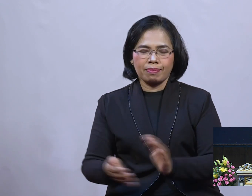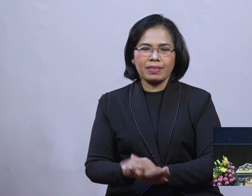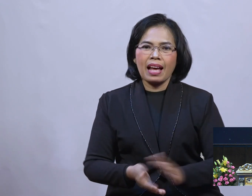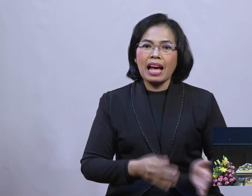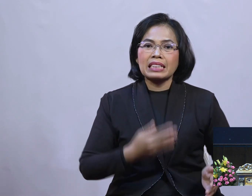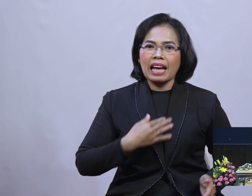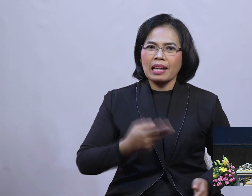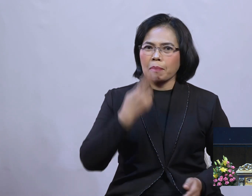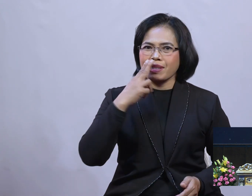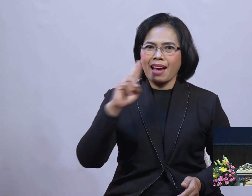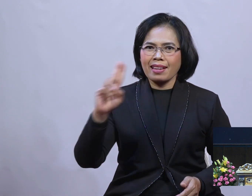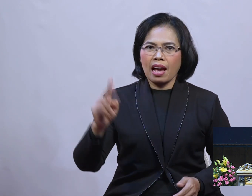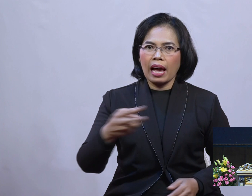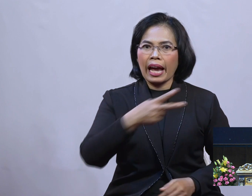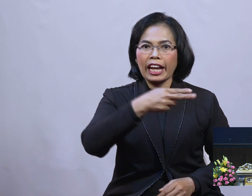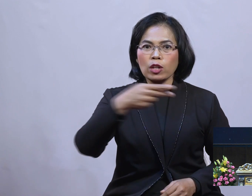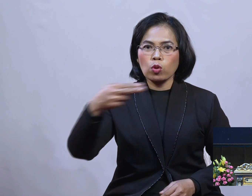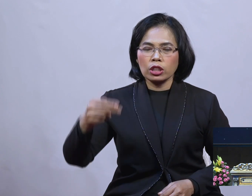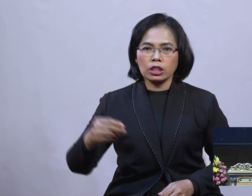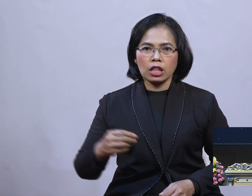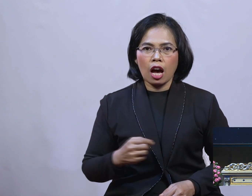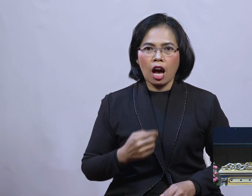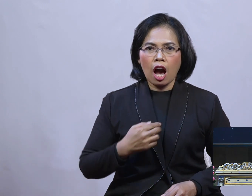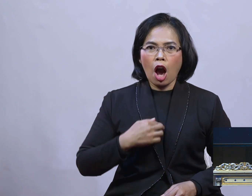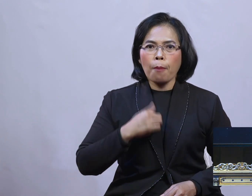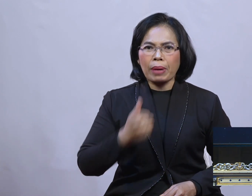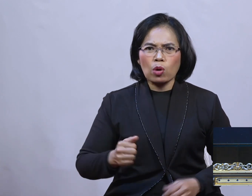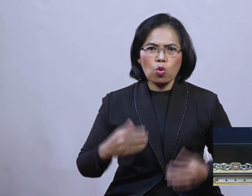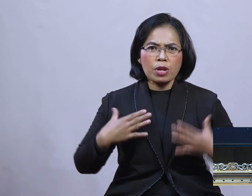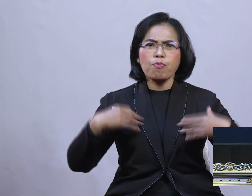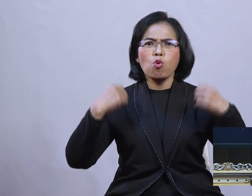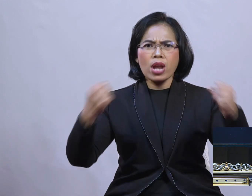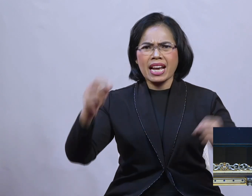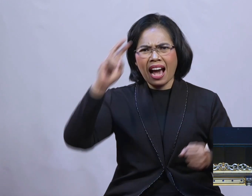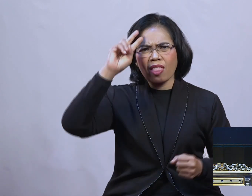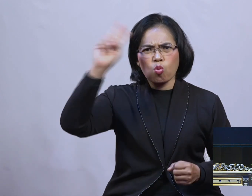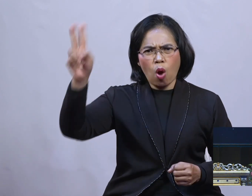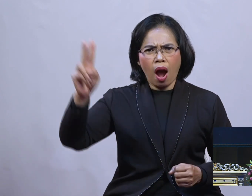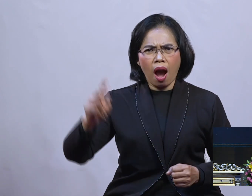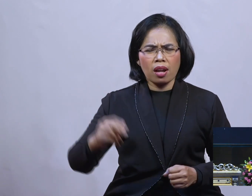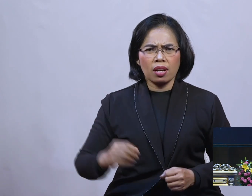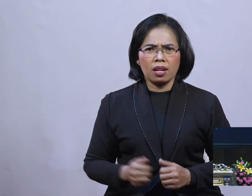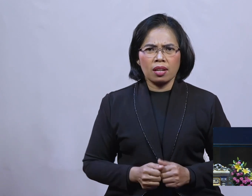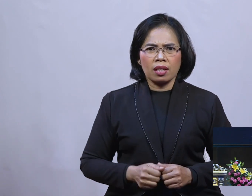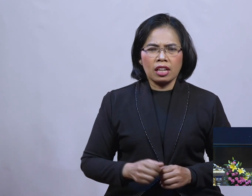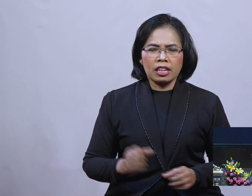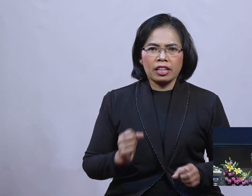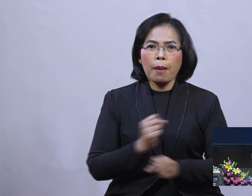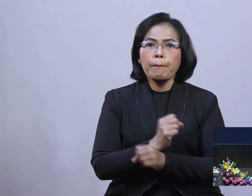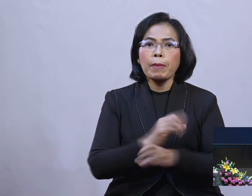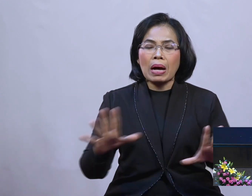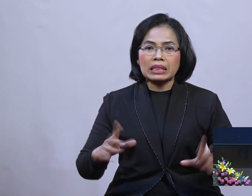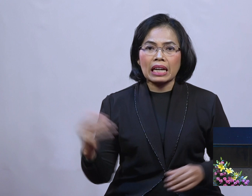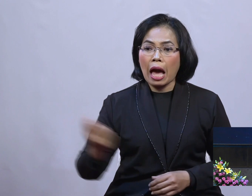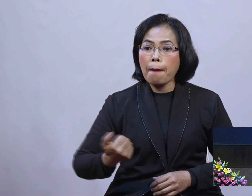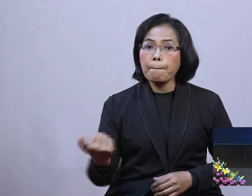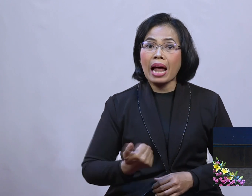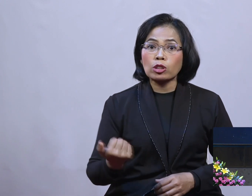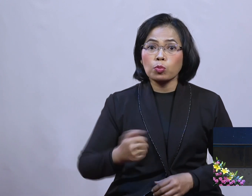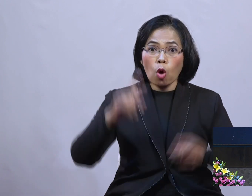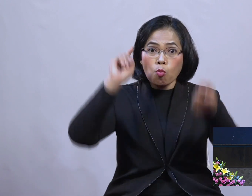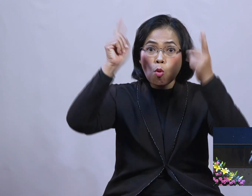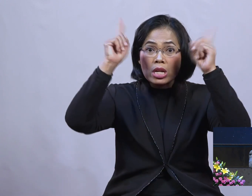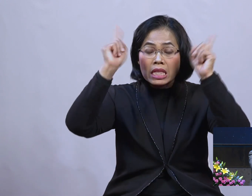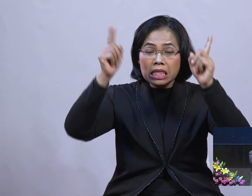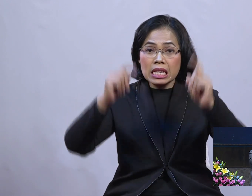percaya di Indonesia perlu dipulihkan Tuhan Indonesia perlu dibebaskan dari pelacur-pelacur politik